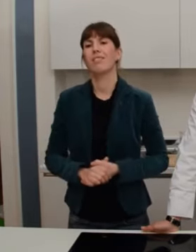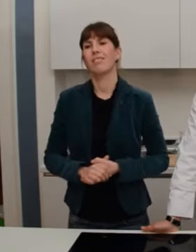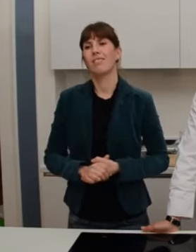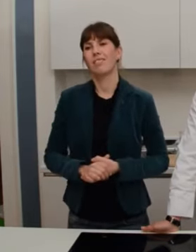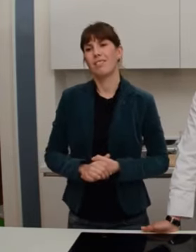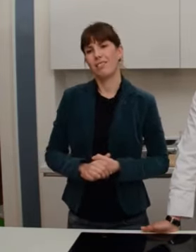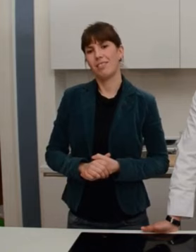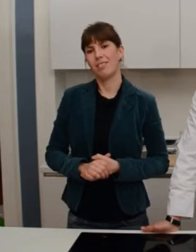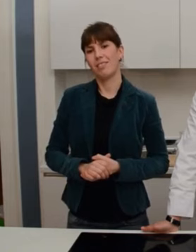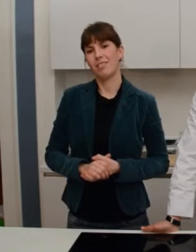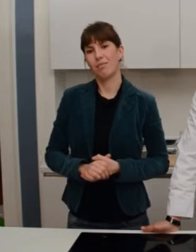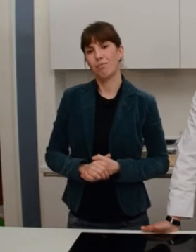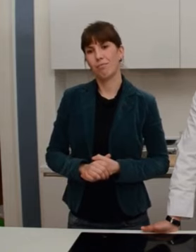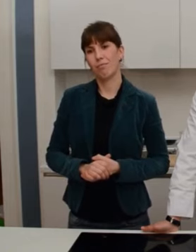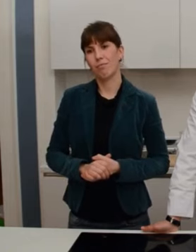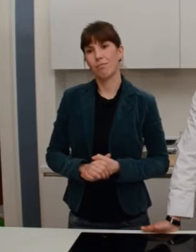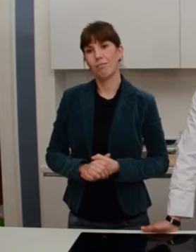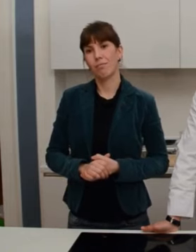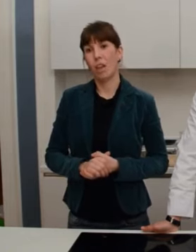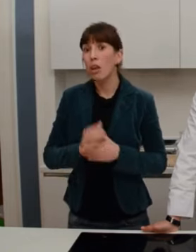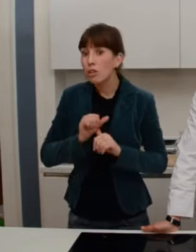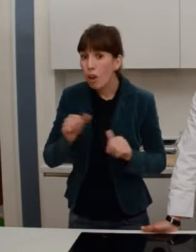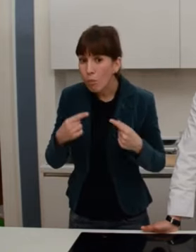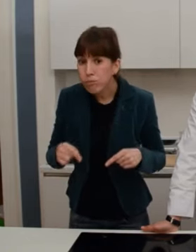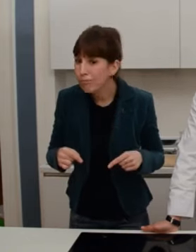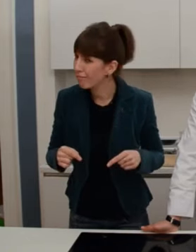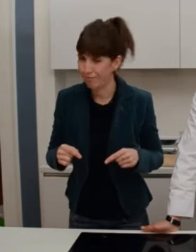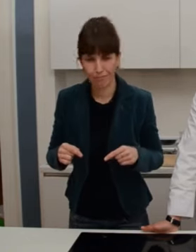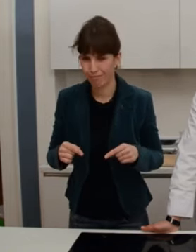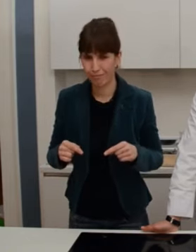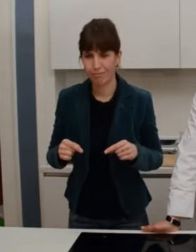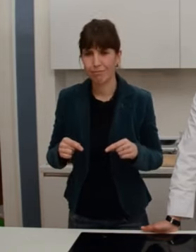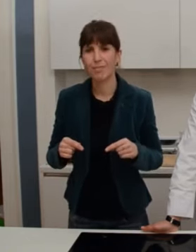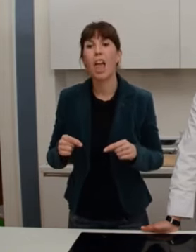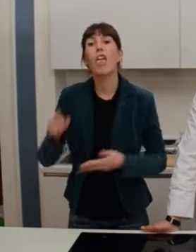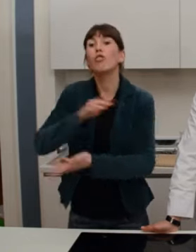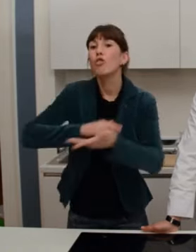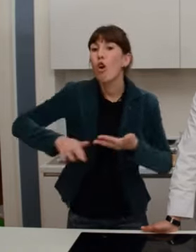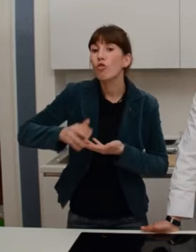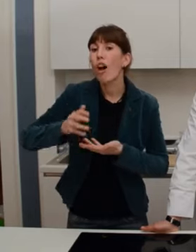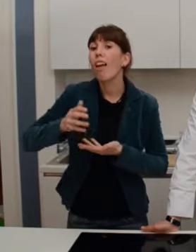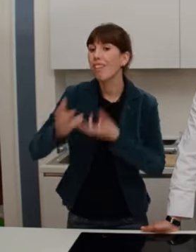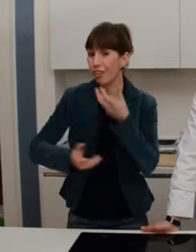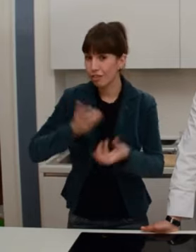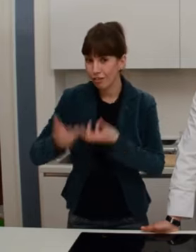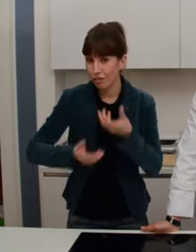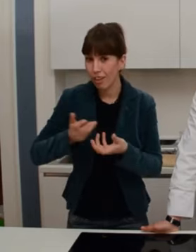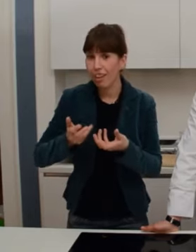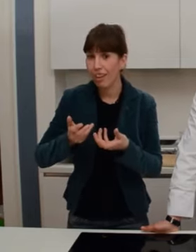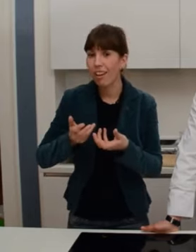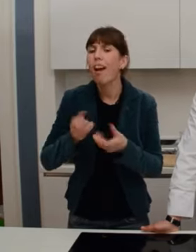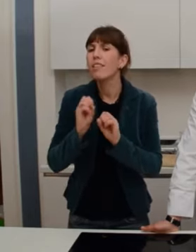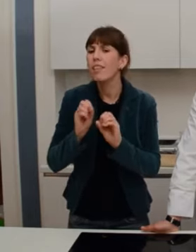partecipanti e non solo Social kitche offre l'occasione per imparare a razionalizzare la spesa